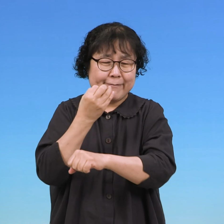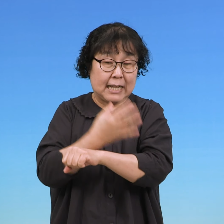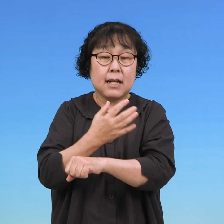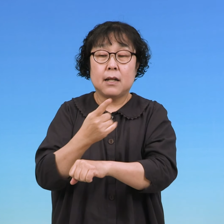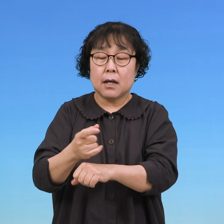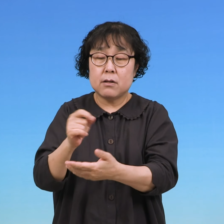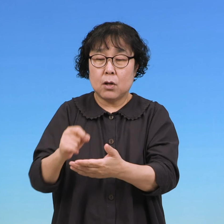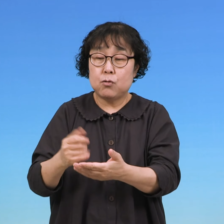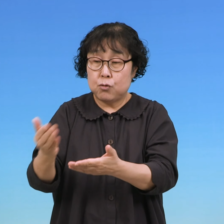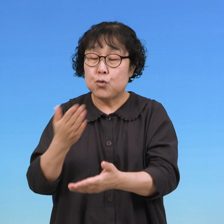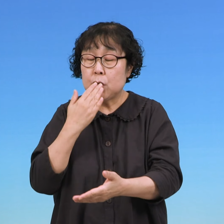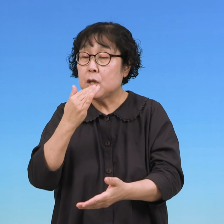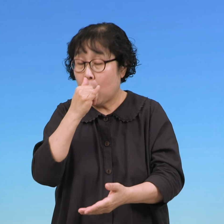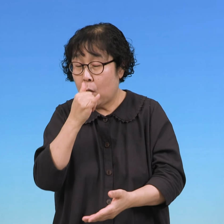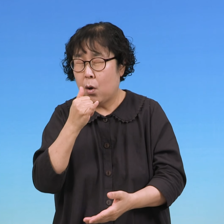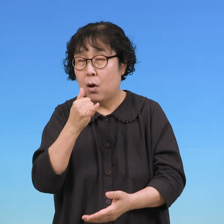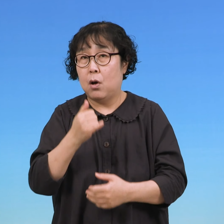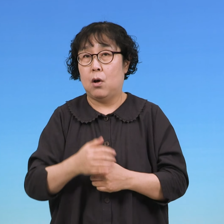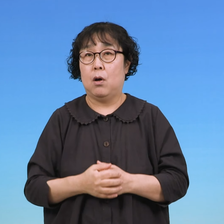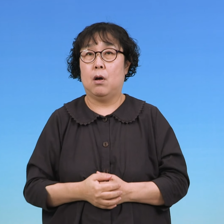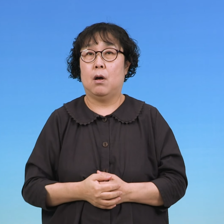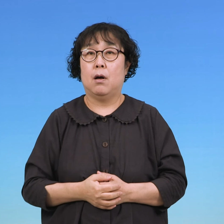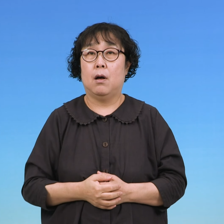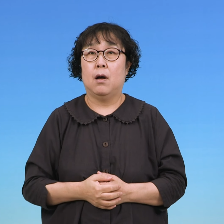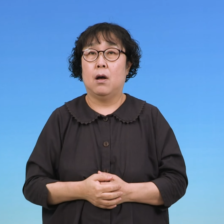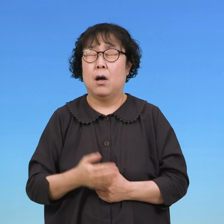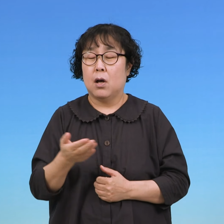간단하게 써주면 되거든요.